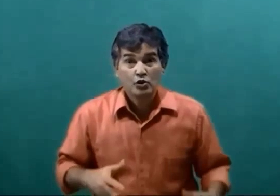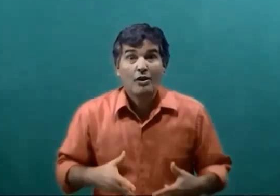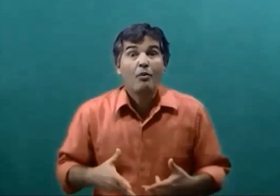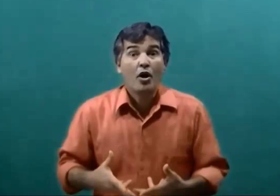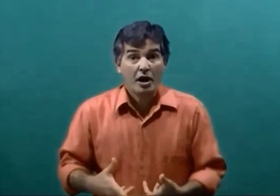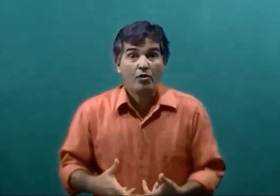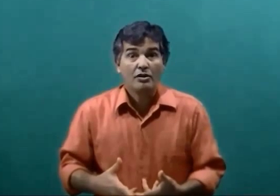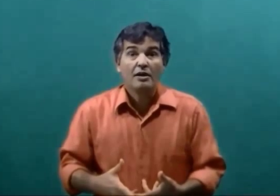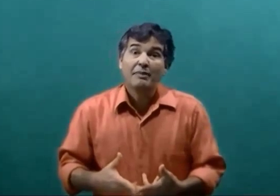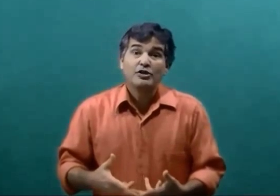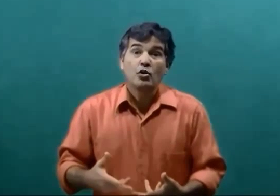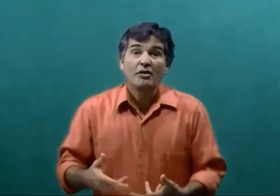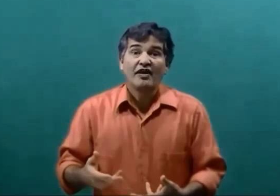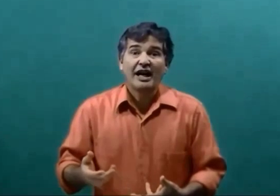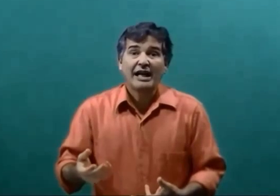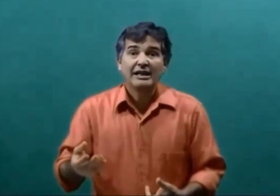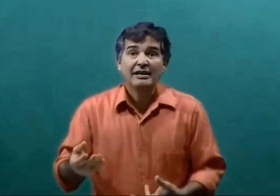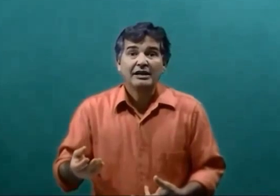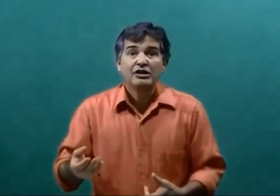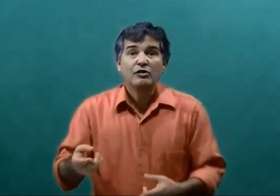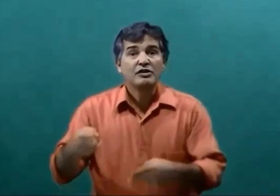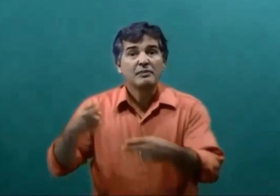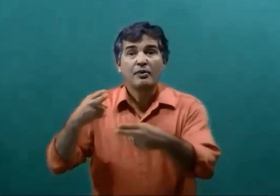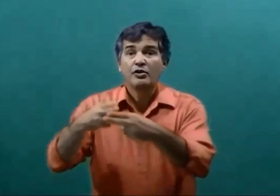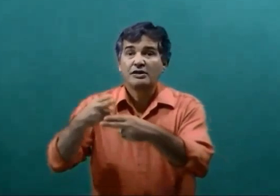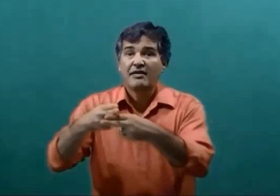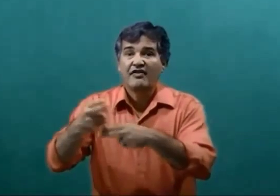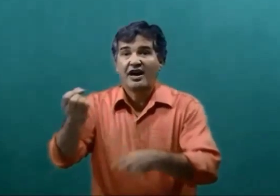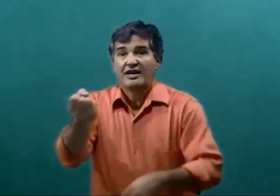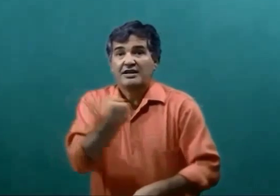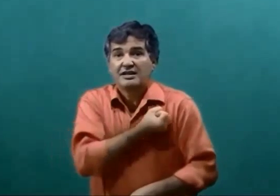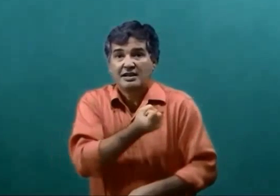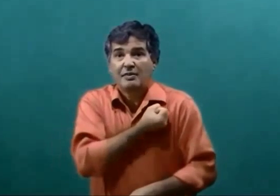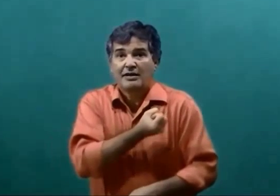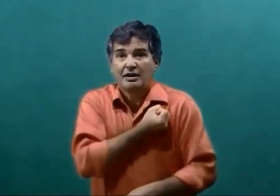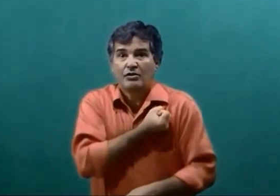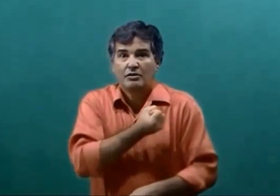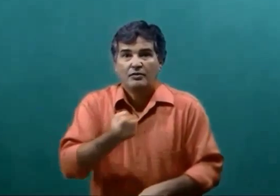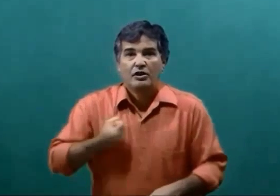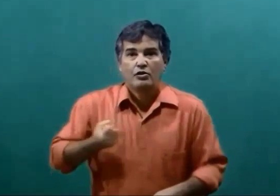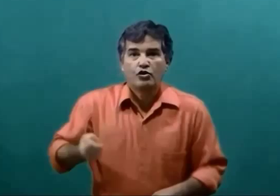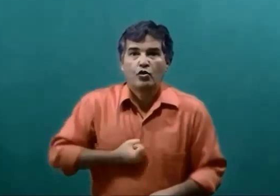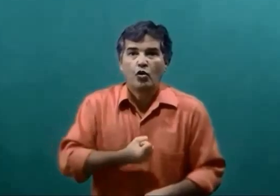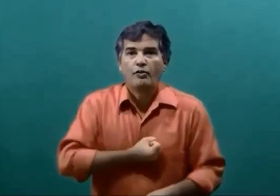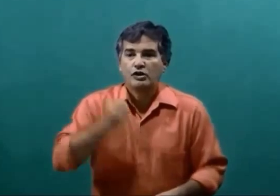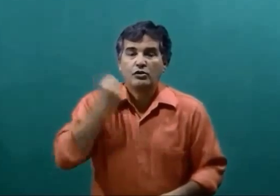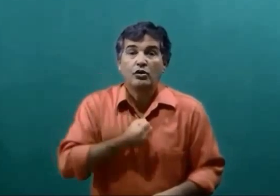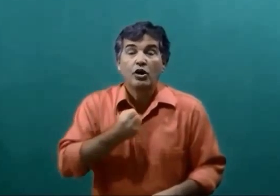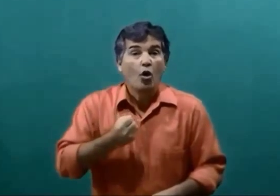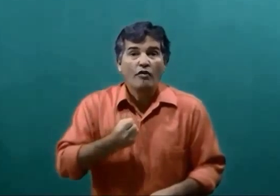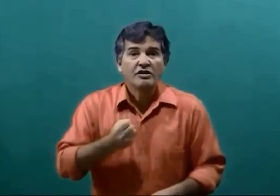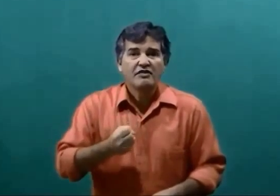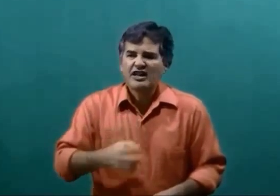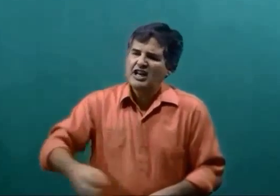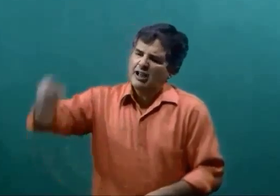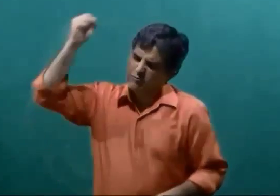pessoa morreu, mas com uma facada. Então você pode usar a faca e dizer que bateu, que jogou, projetou, ou você vai direto.